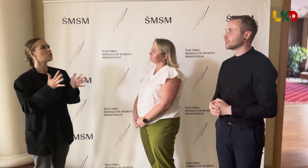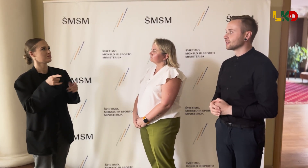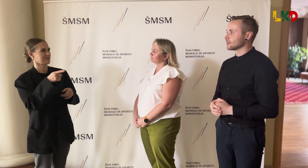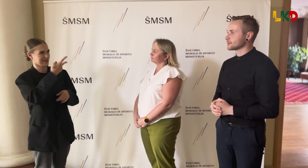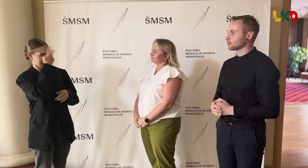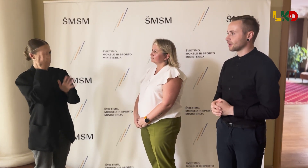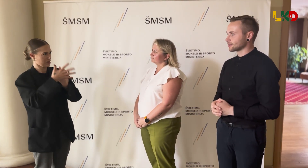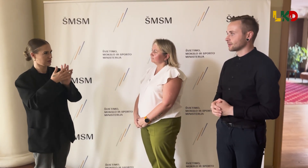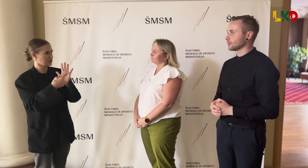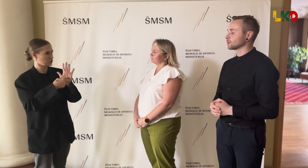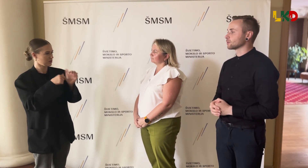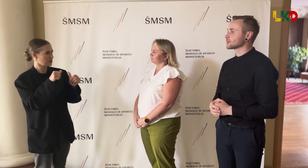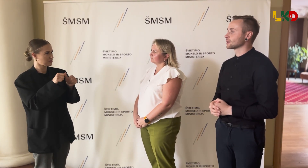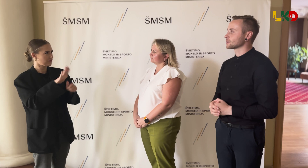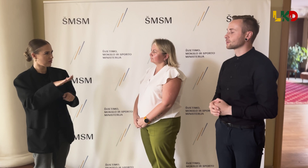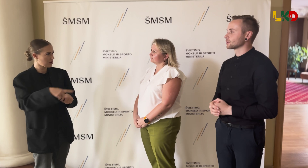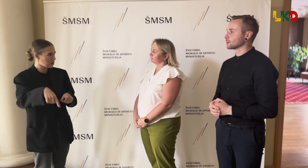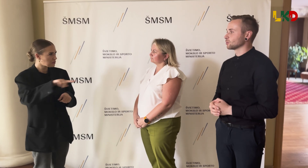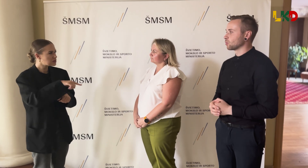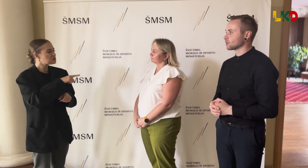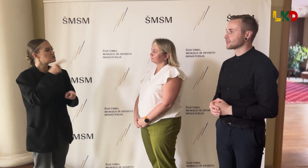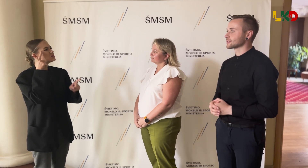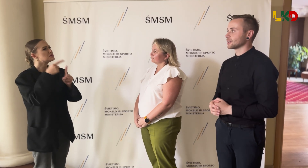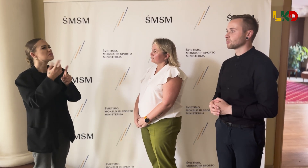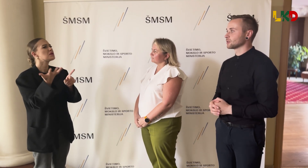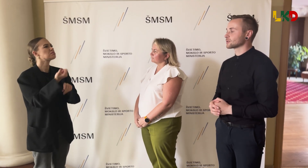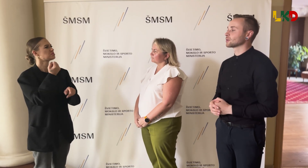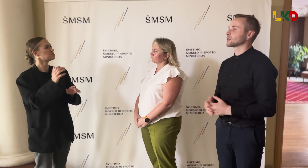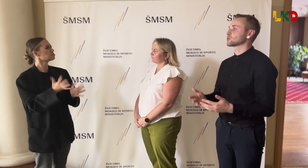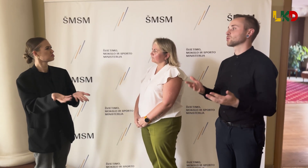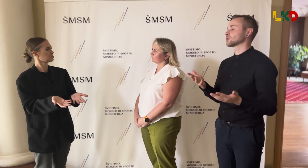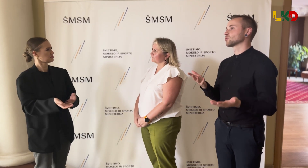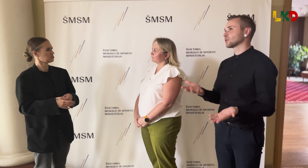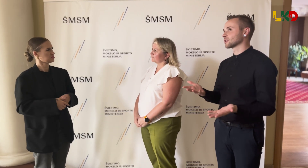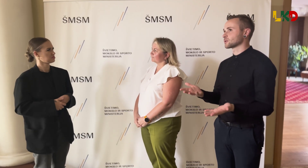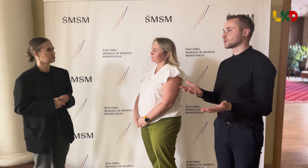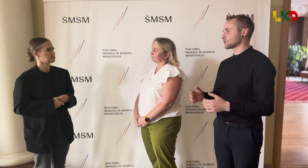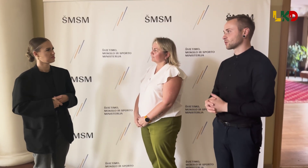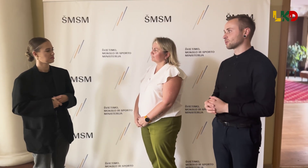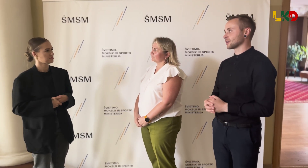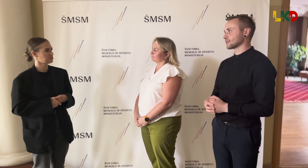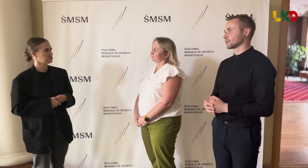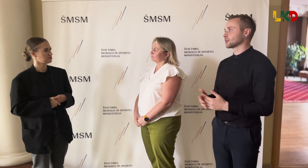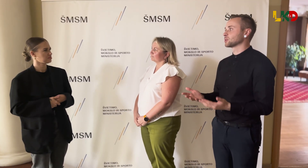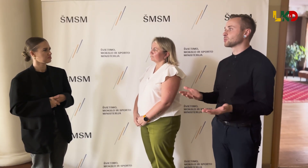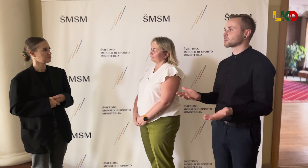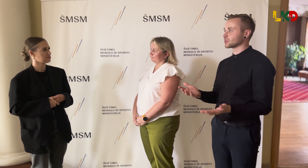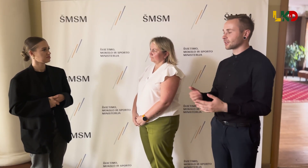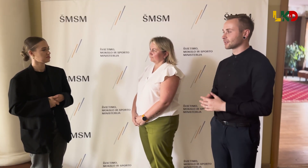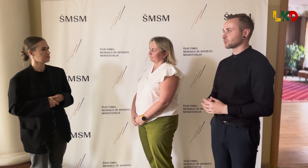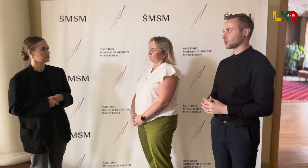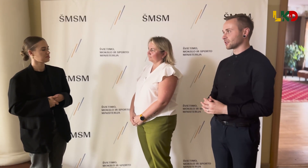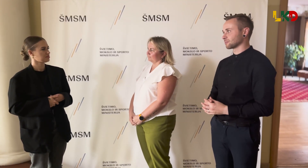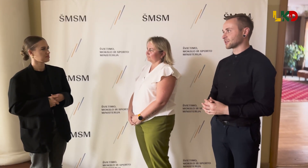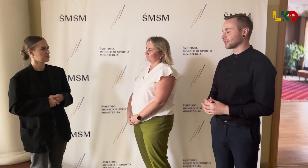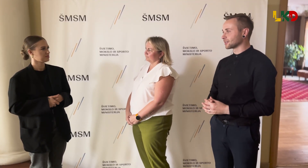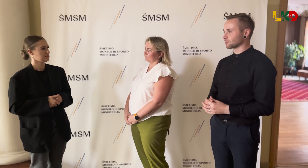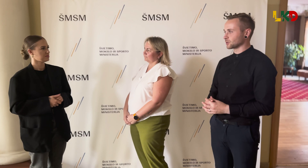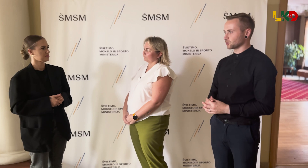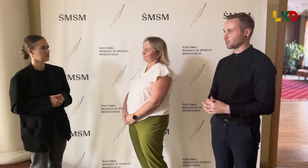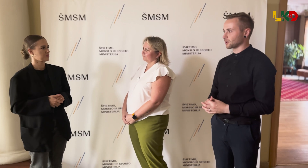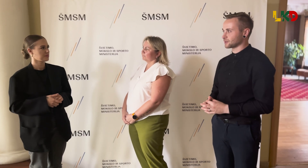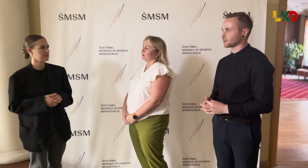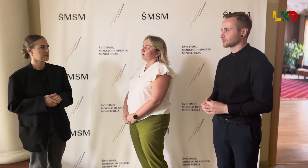direktorė. Šiandieninė situacija Lietuvos geografijos kalbos egzaminas, kokia su tuo yra susijusi situacija, kaip jūs pritaikytumėte, man